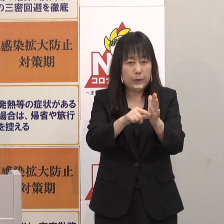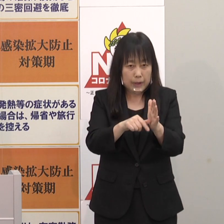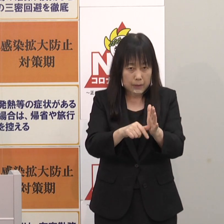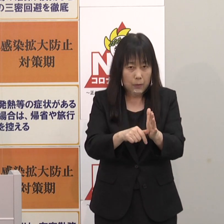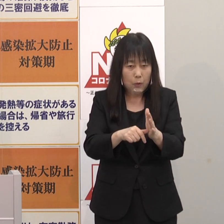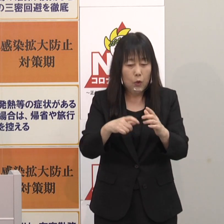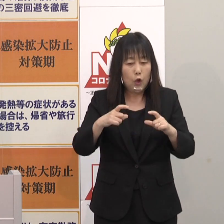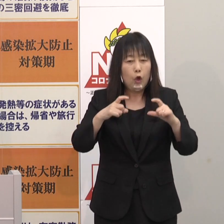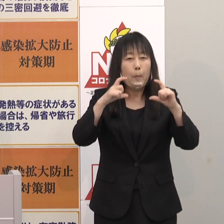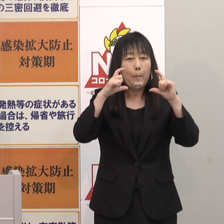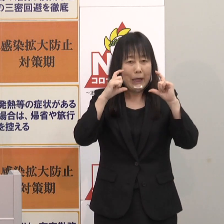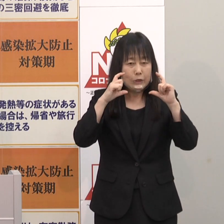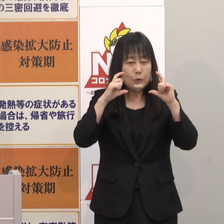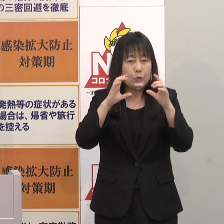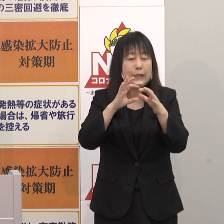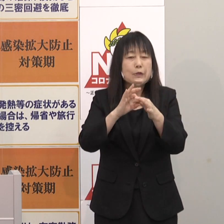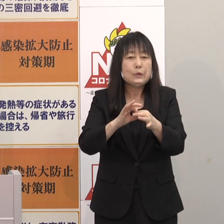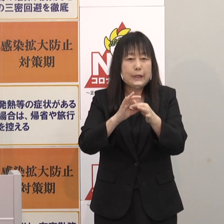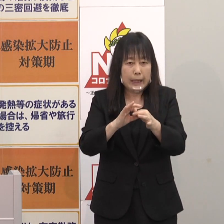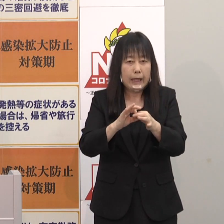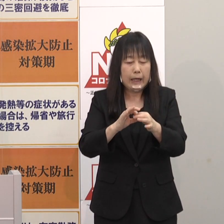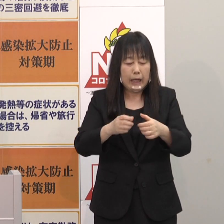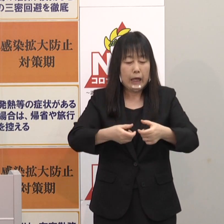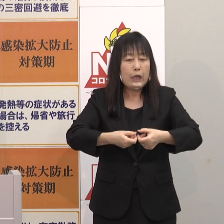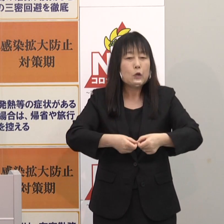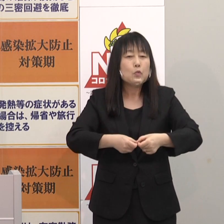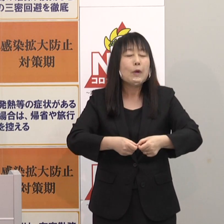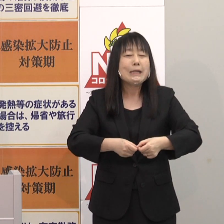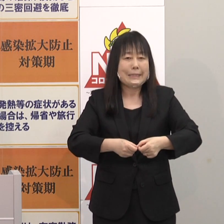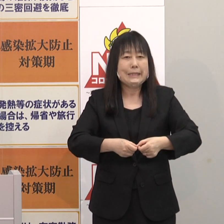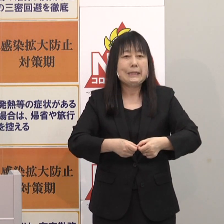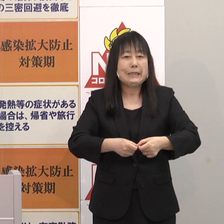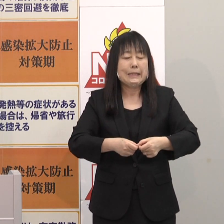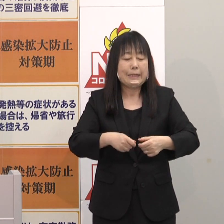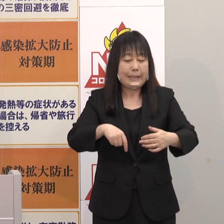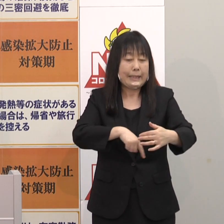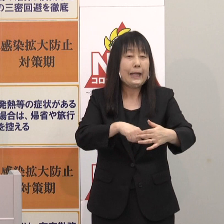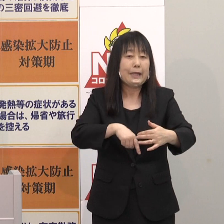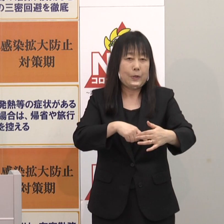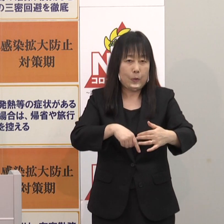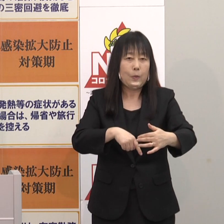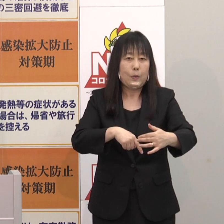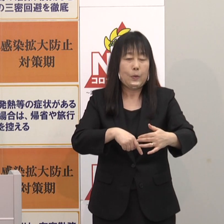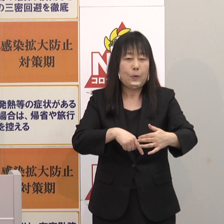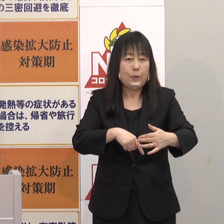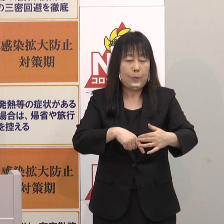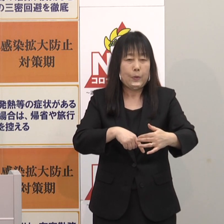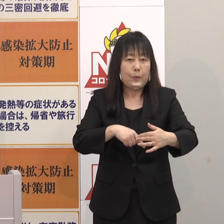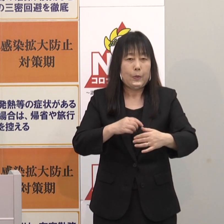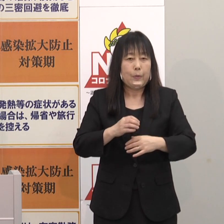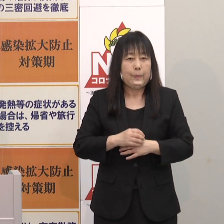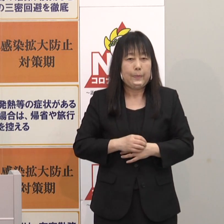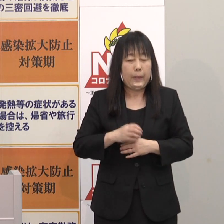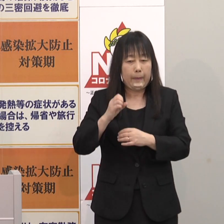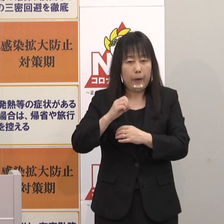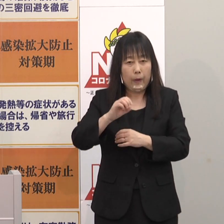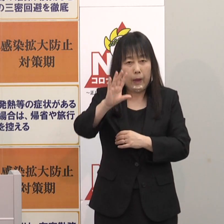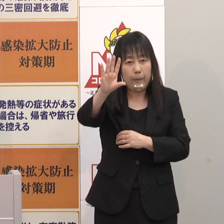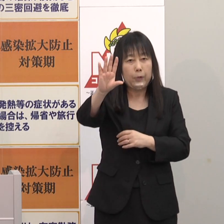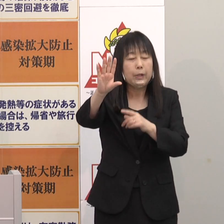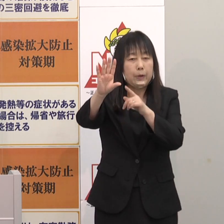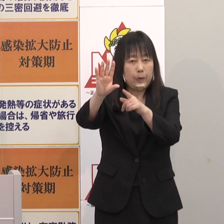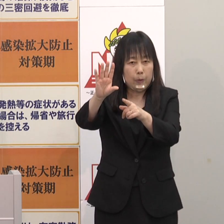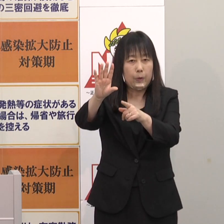ケースの、いわゆるパワーポイントでですね、分かりやすい資料を皆様には改め